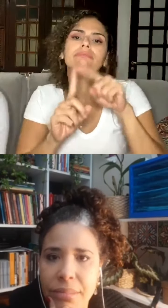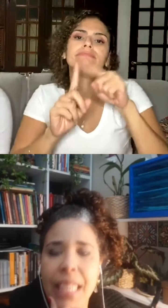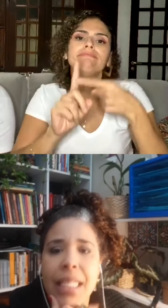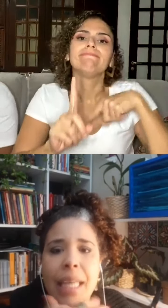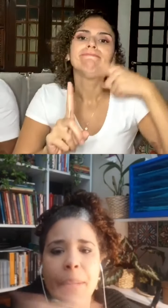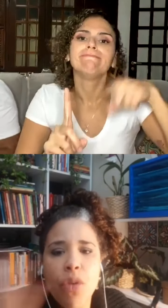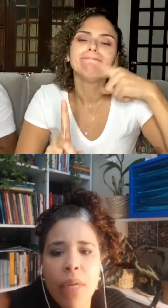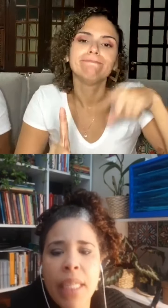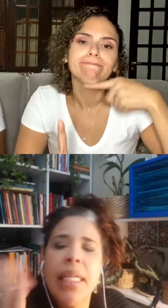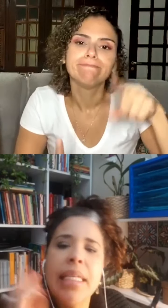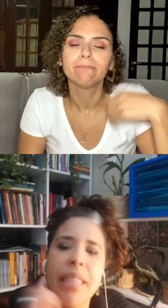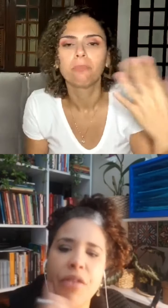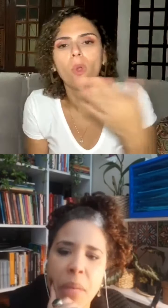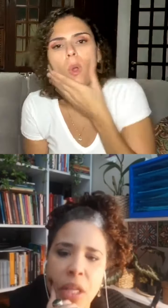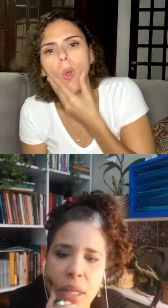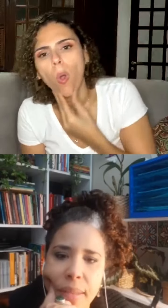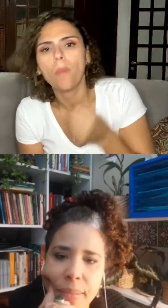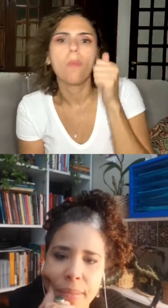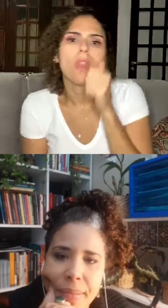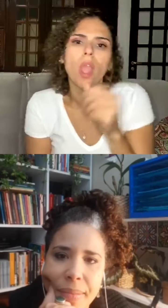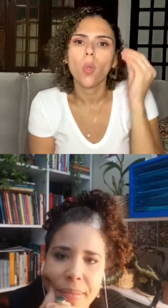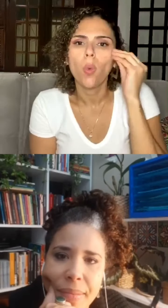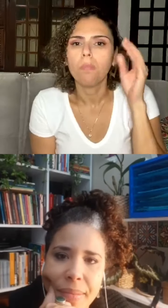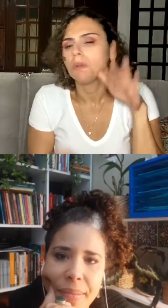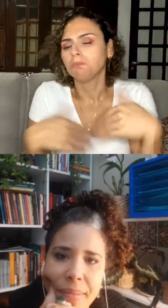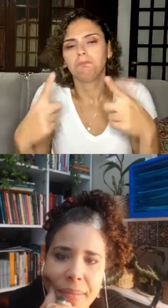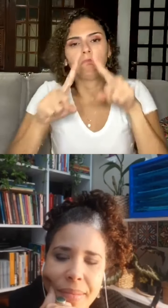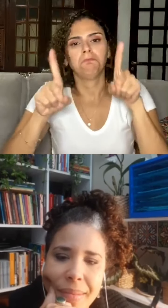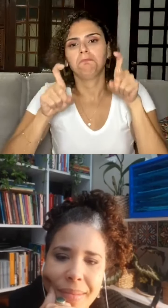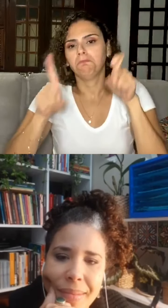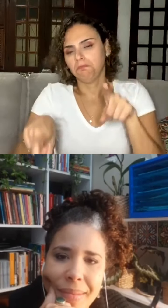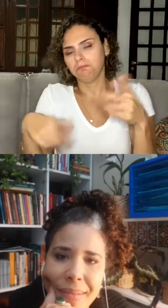Nem se é masculina, nem se é feminina.